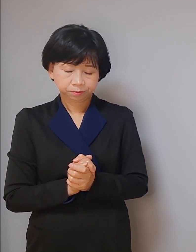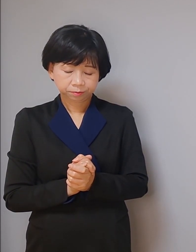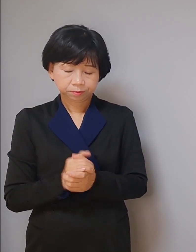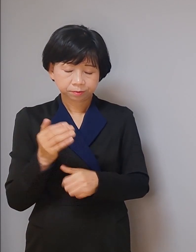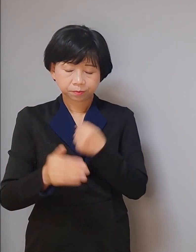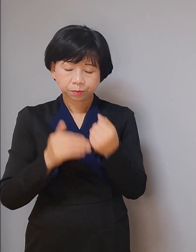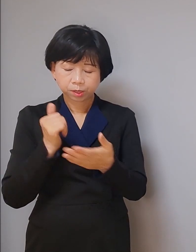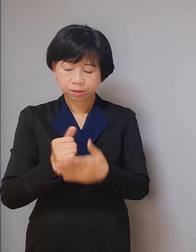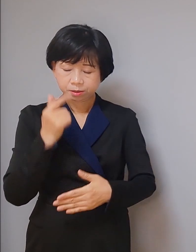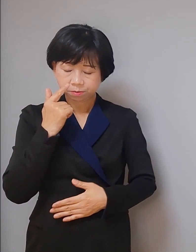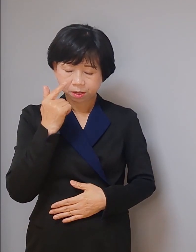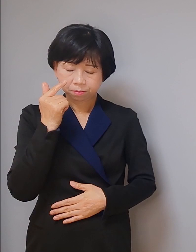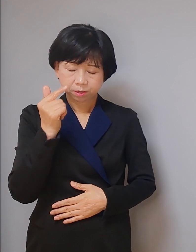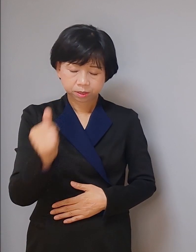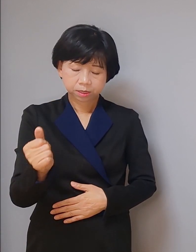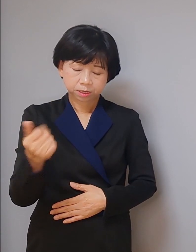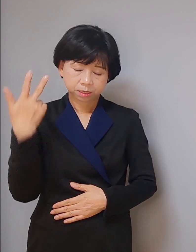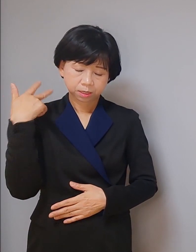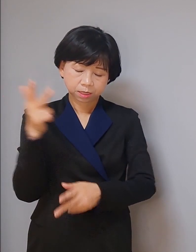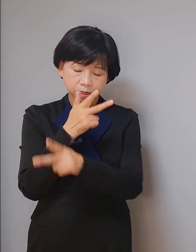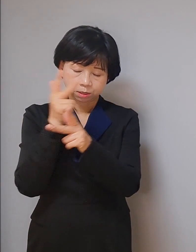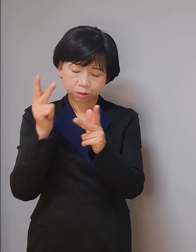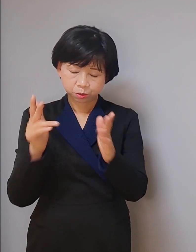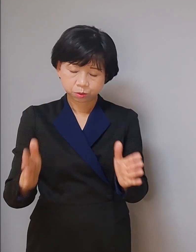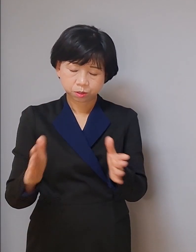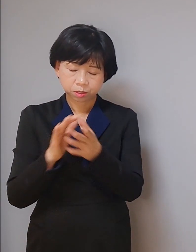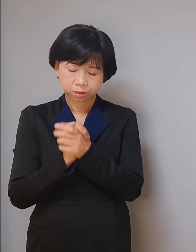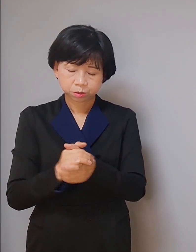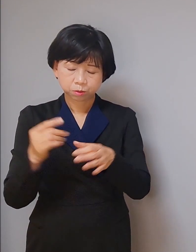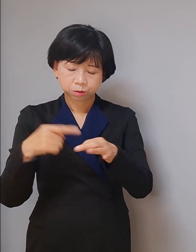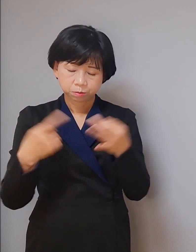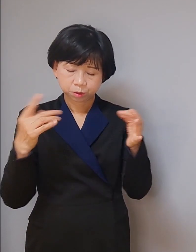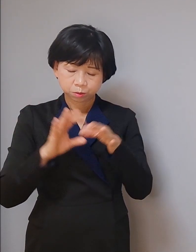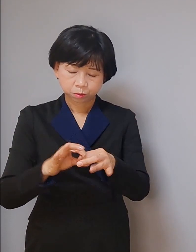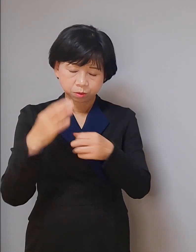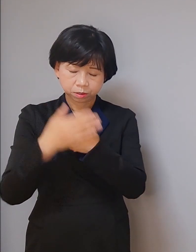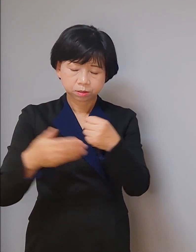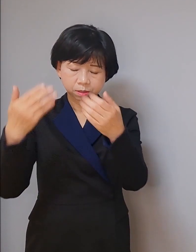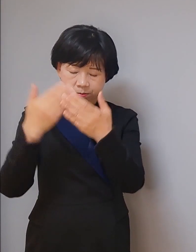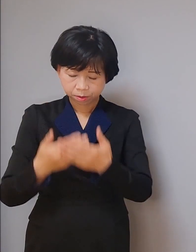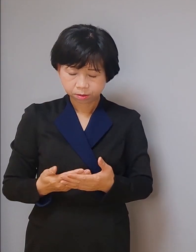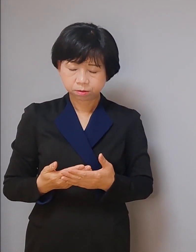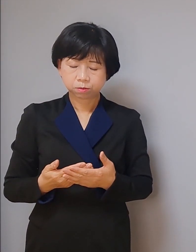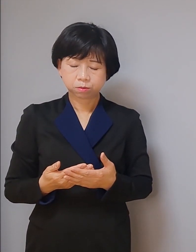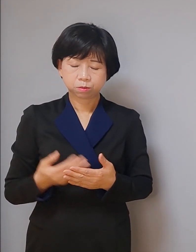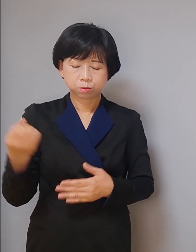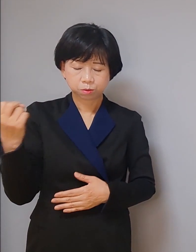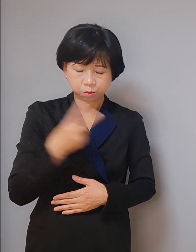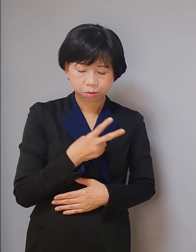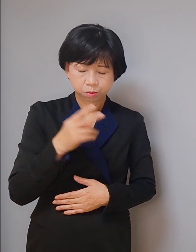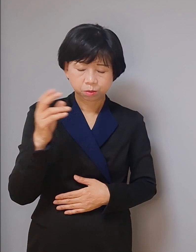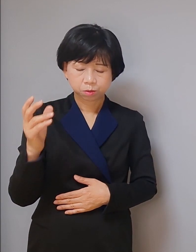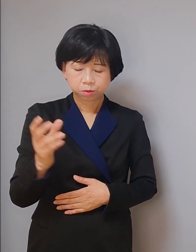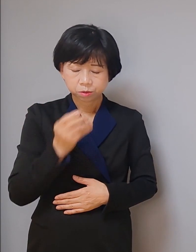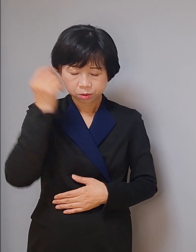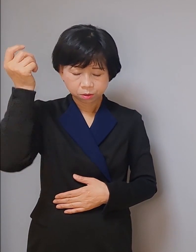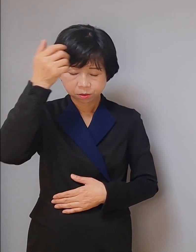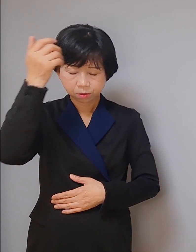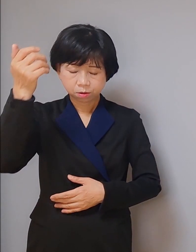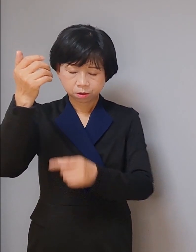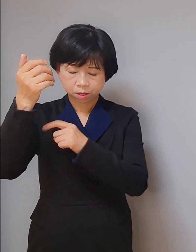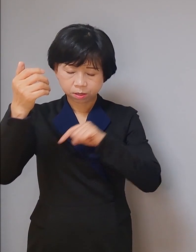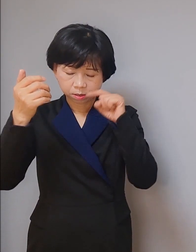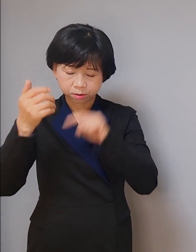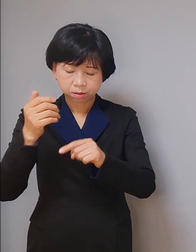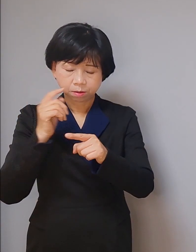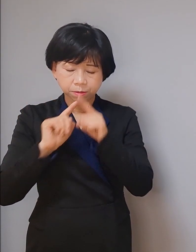하나님 아버지, 지난 한 주간 기도 11조를 통해서 은혜 받게 하시고 또한 성령 안에서 말씀과